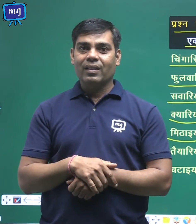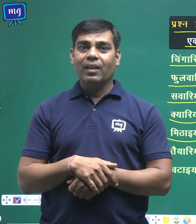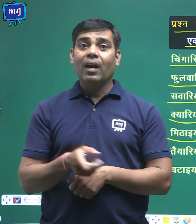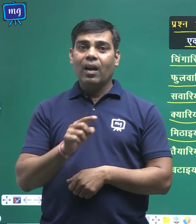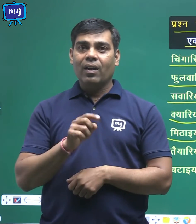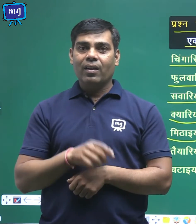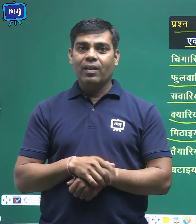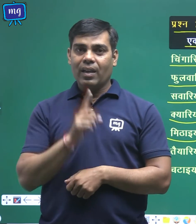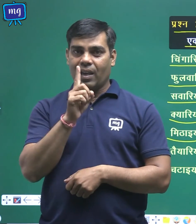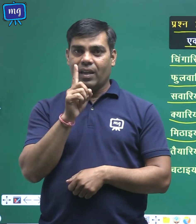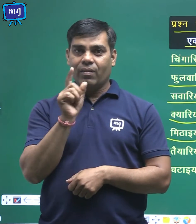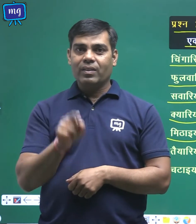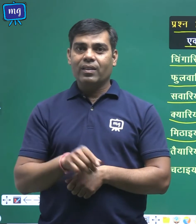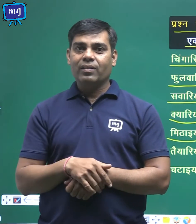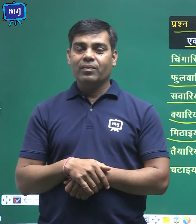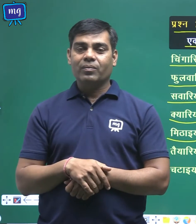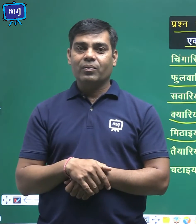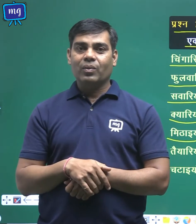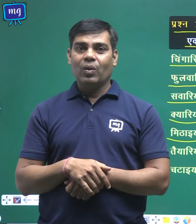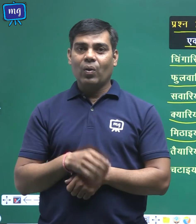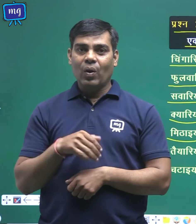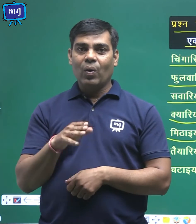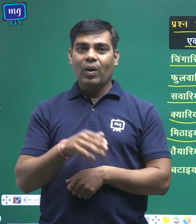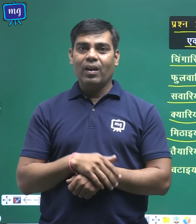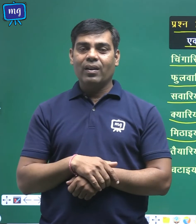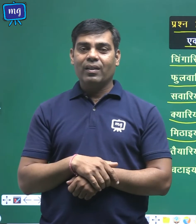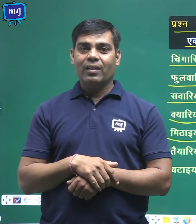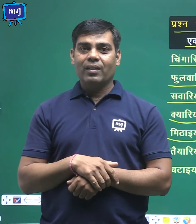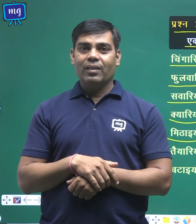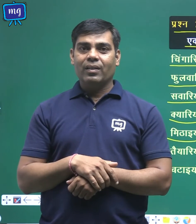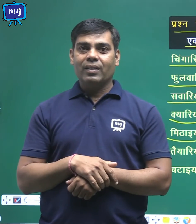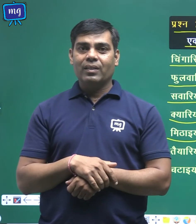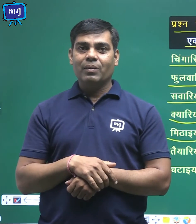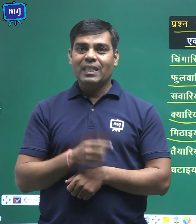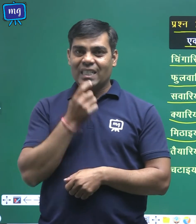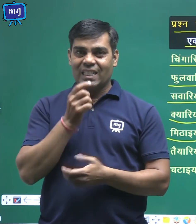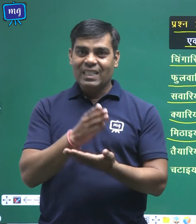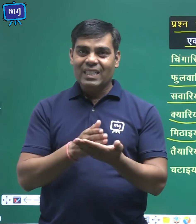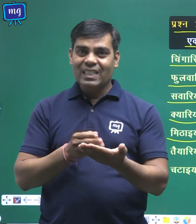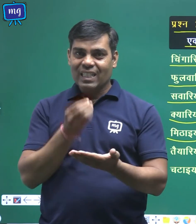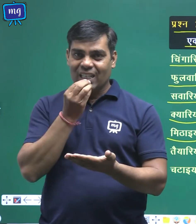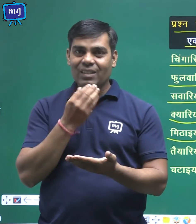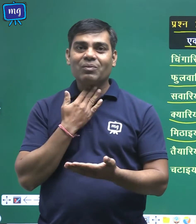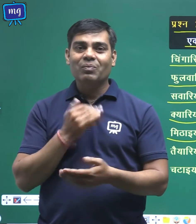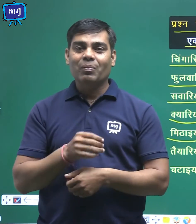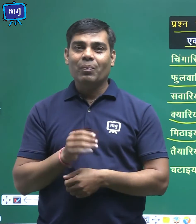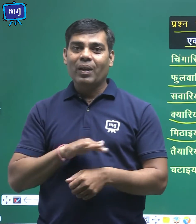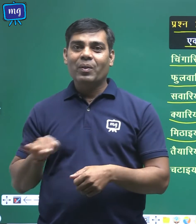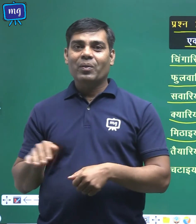का एक वचन होगा मिठाई। प्यारे